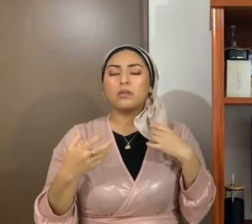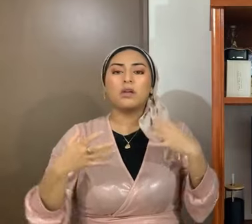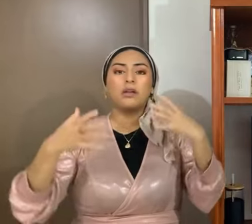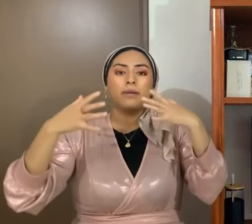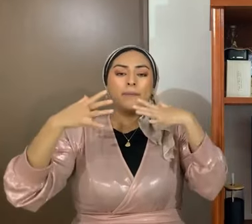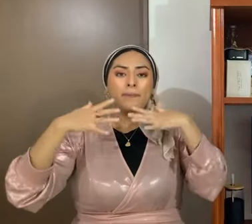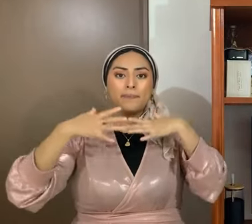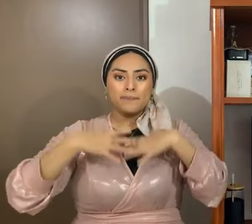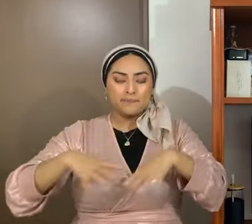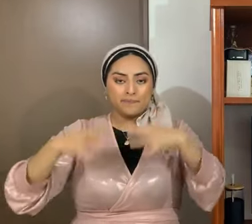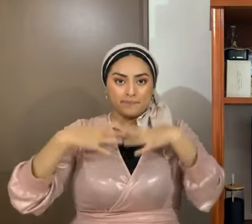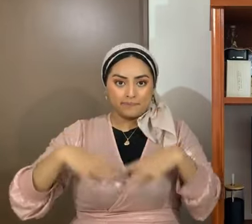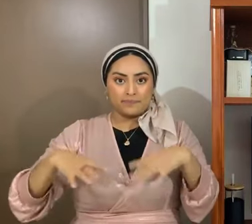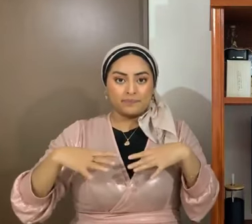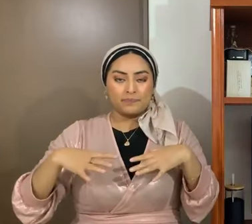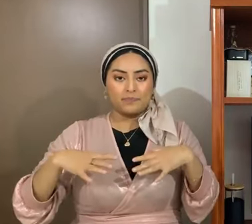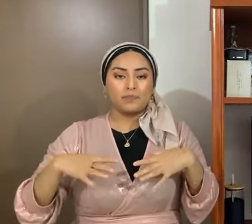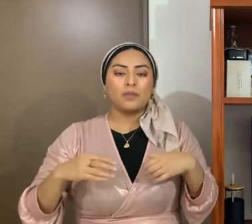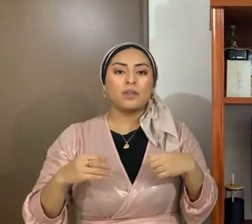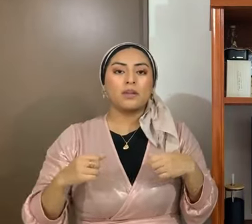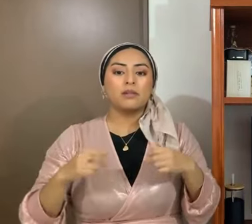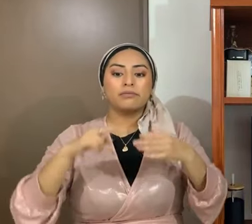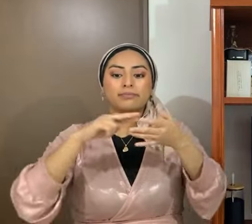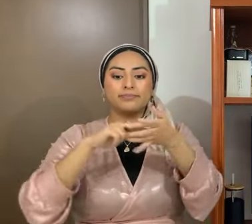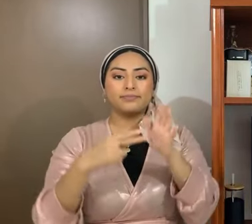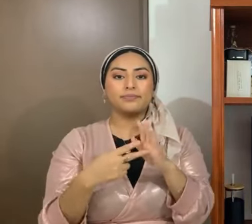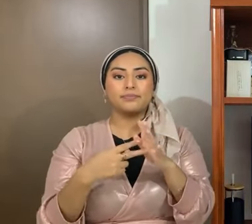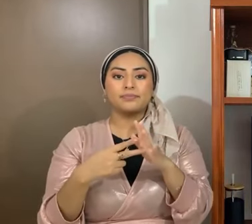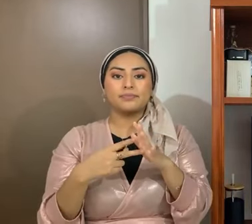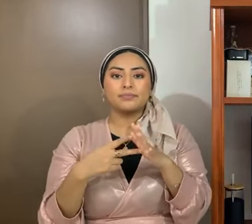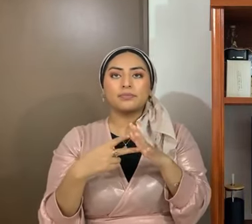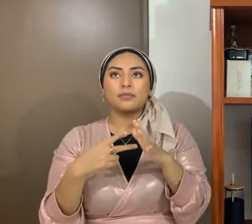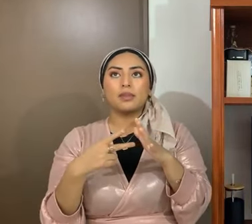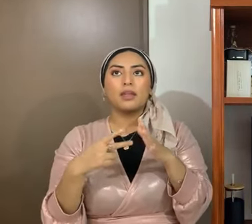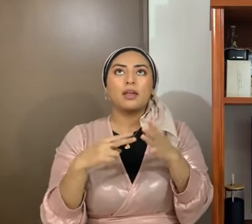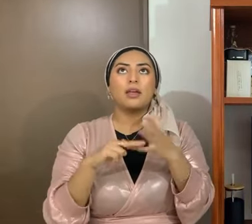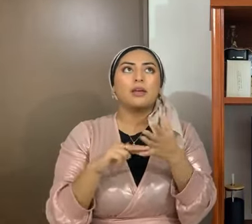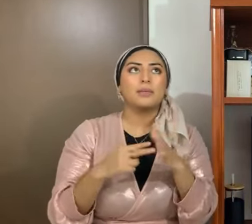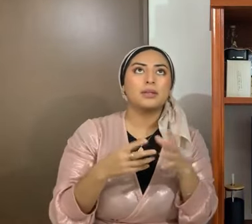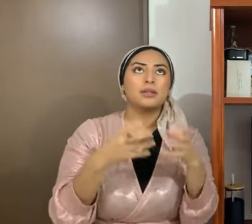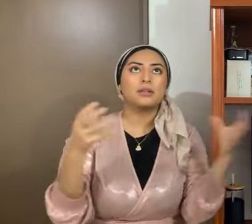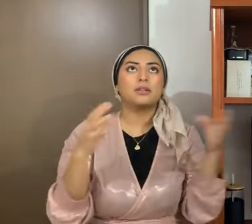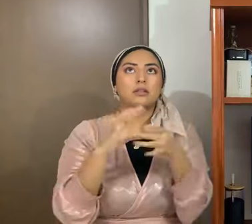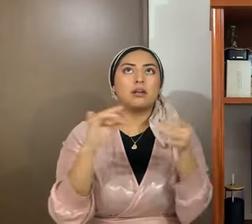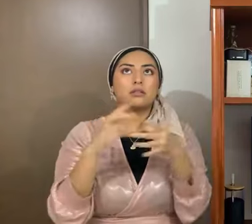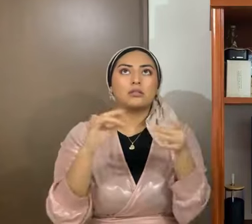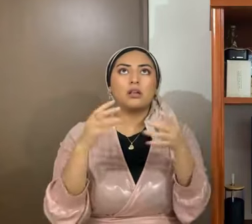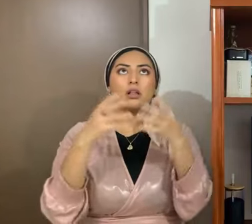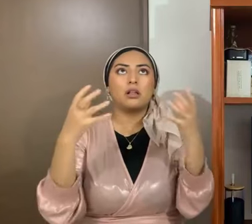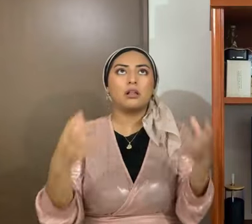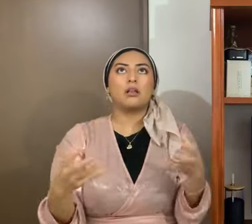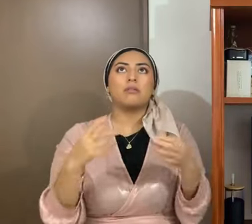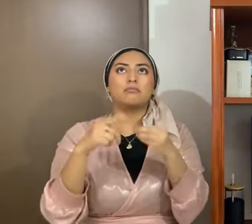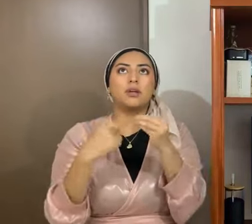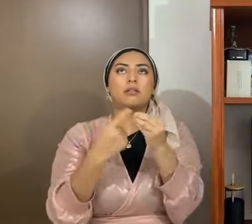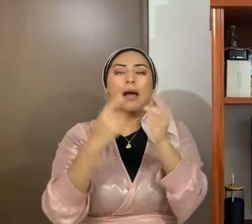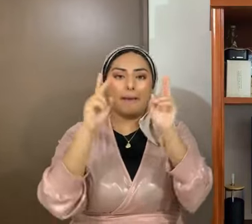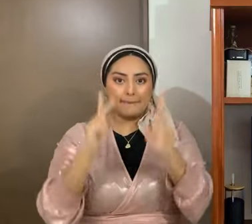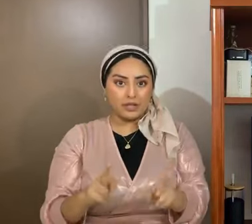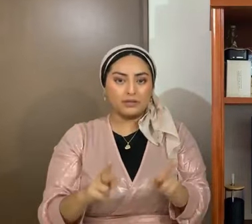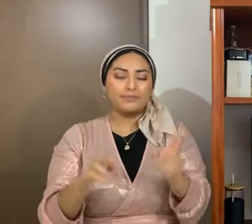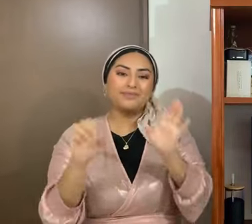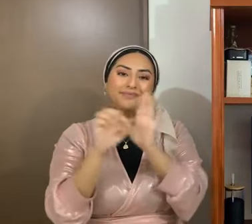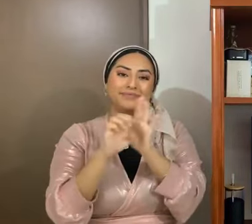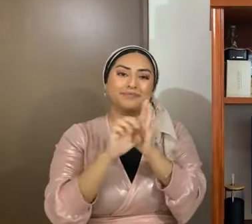La vestimenta, la forma de vestir, representa muchísimo, habla muchísimo de una persona.